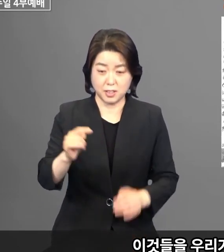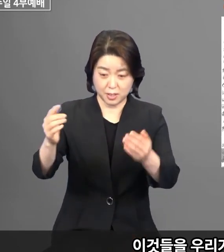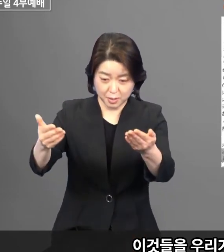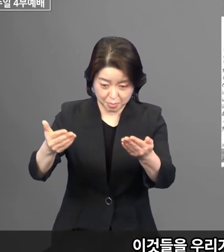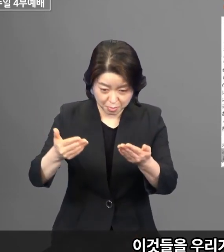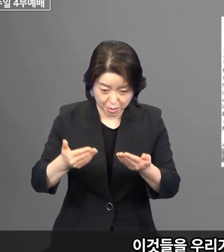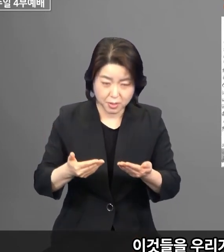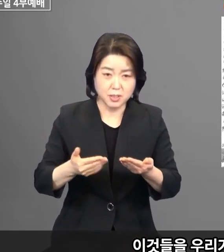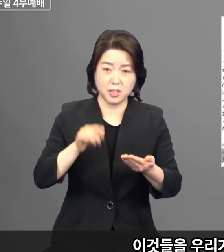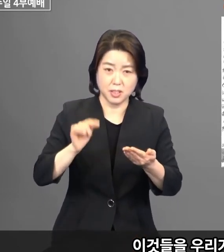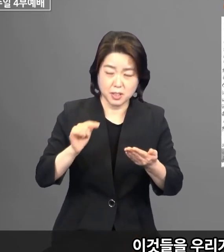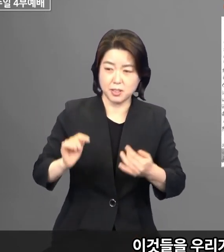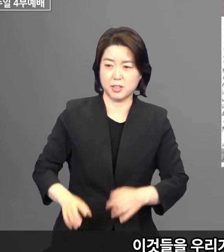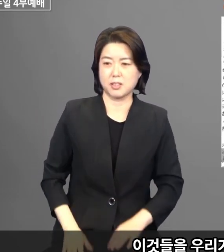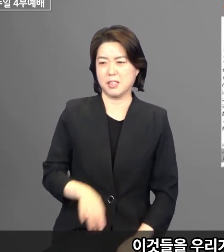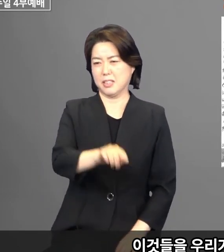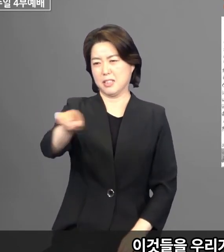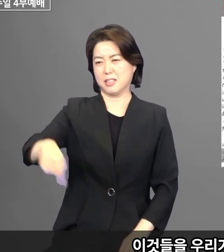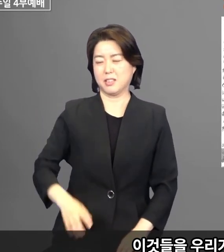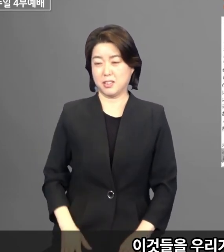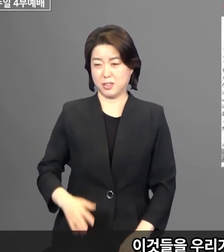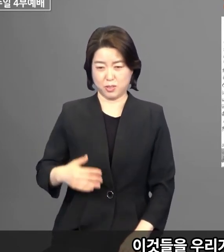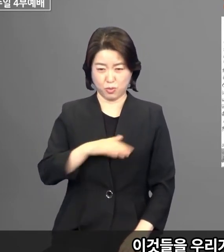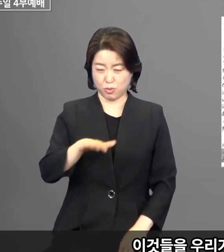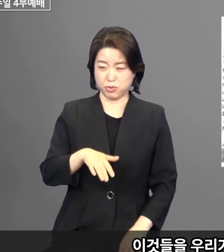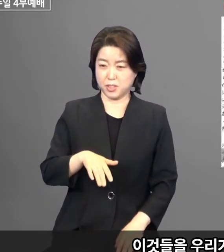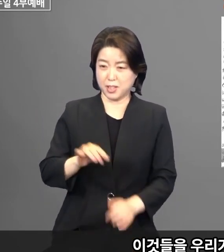이것들을 우리가 거두지 않으면